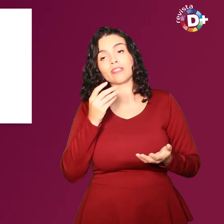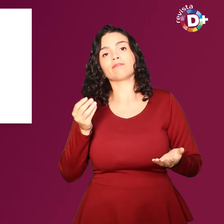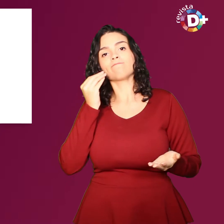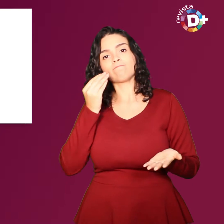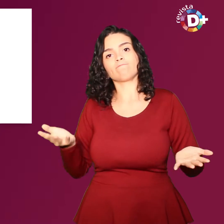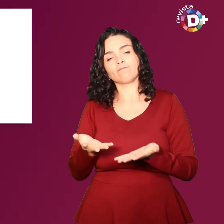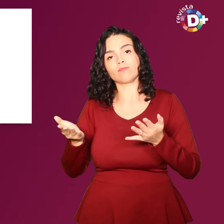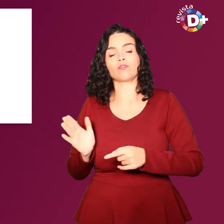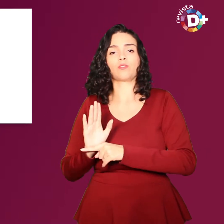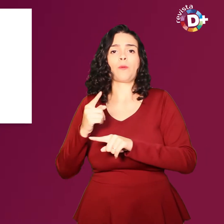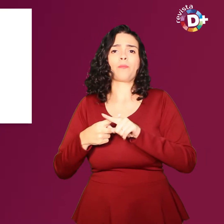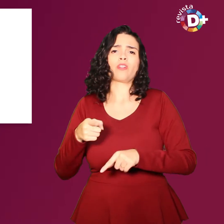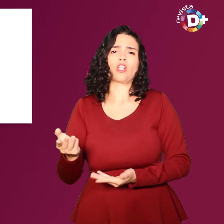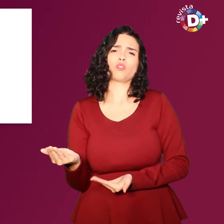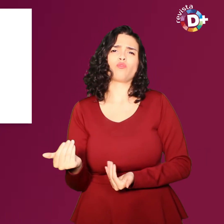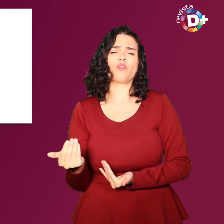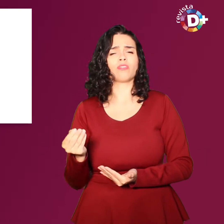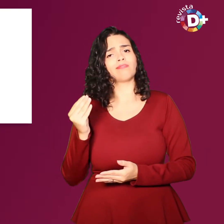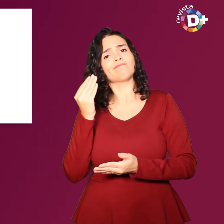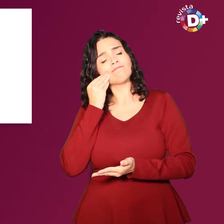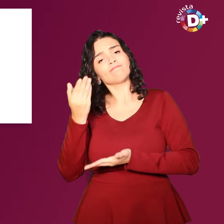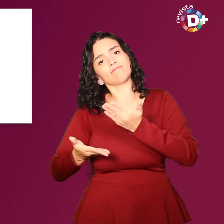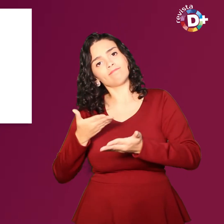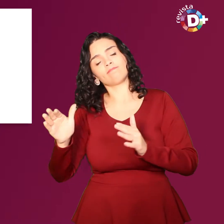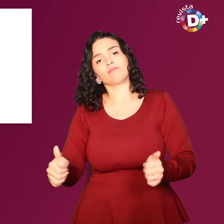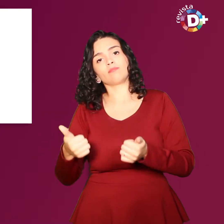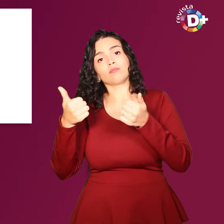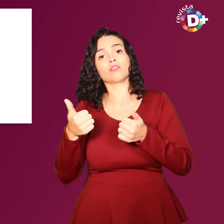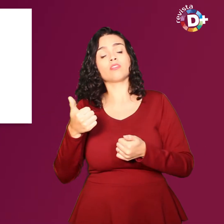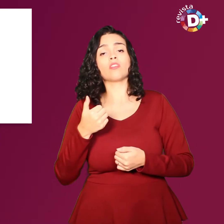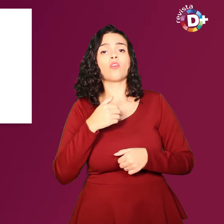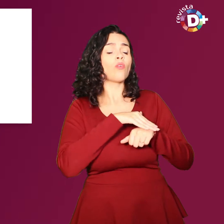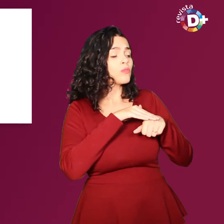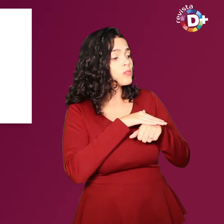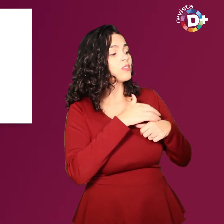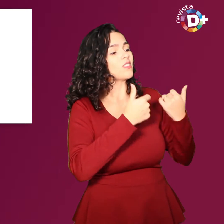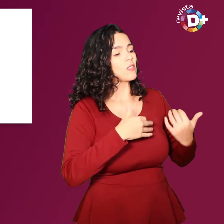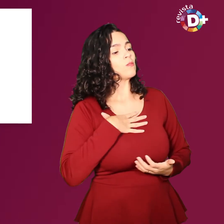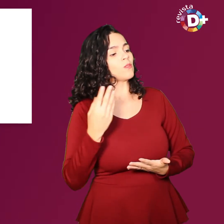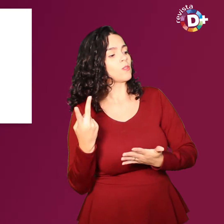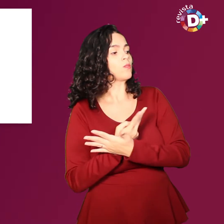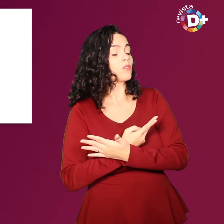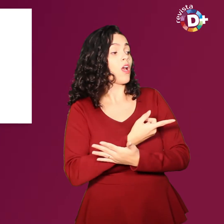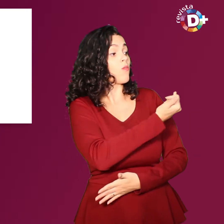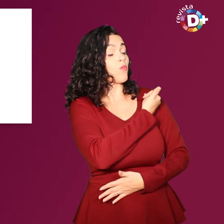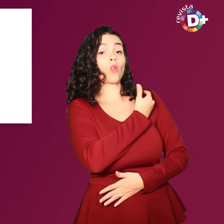que faria de tudo para ela se recuperar, pois era muito jovem. Comentando o caso da filha com uma pessoa, ficou sabendo da